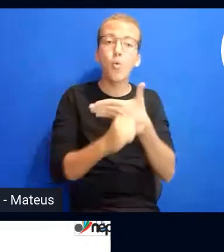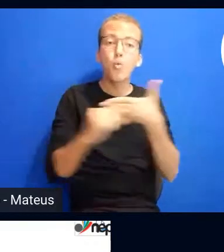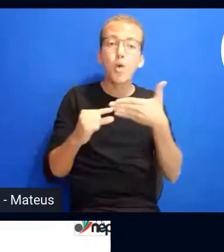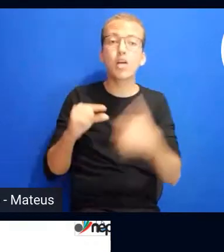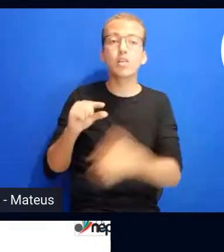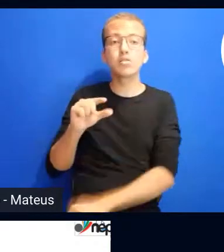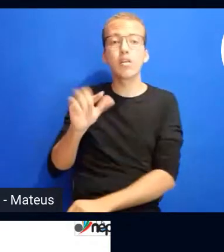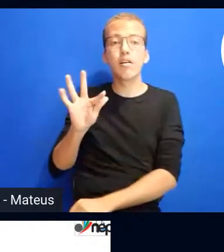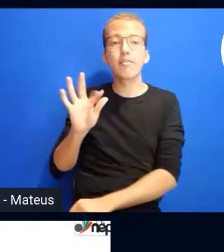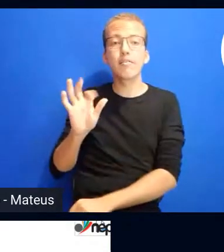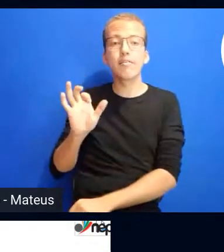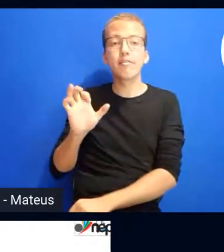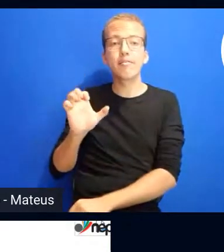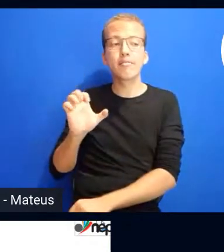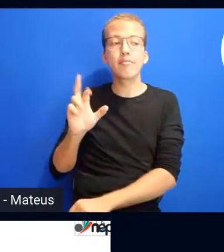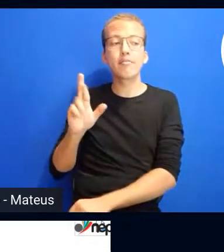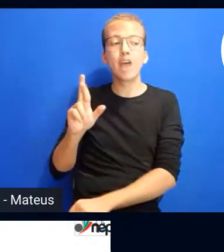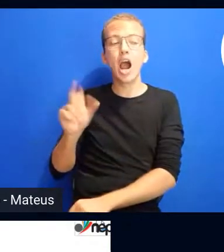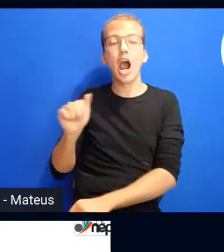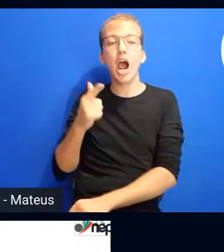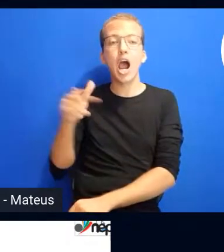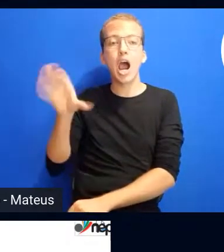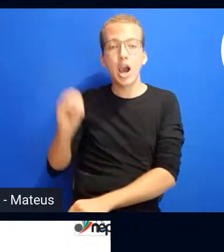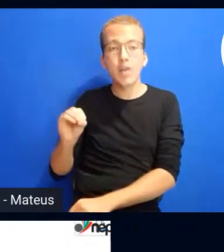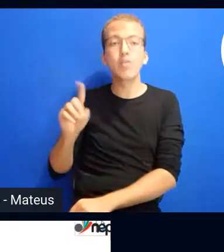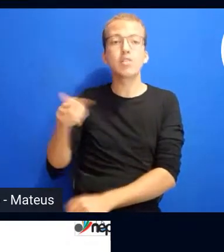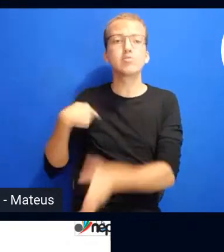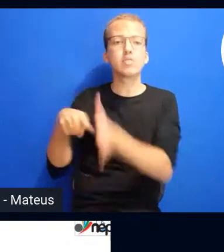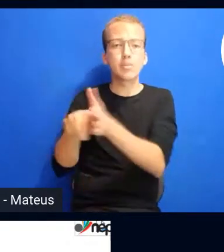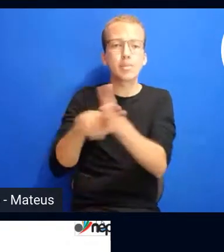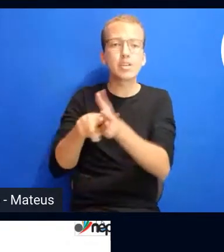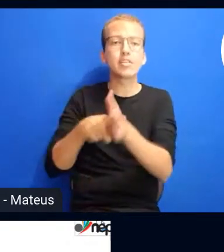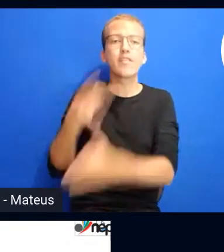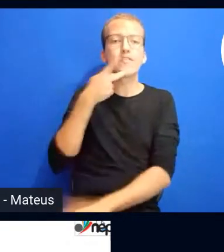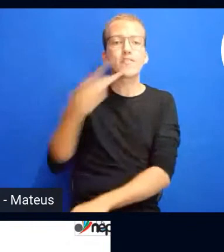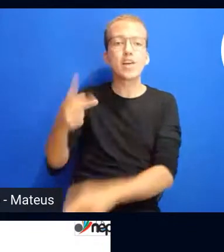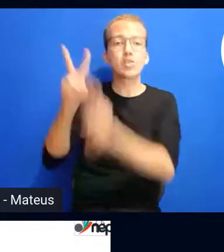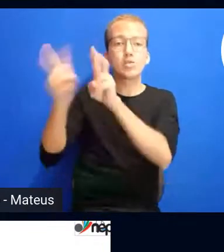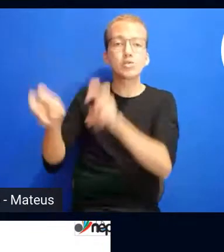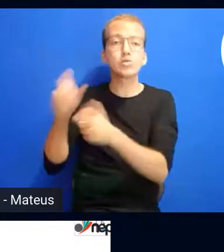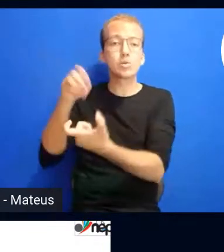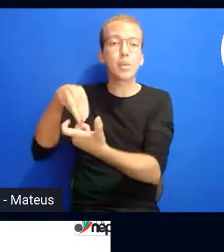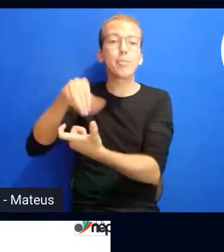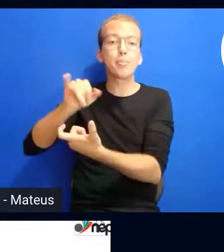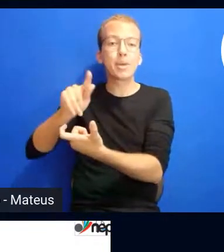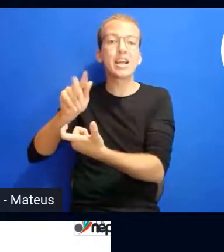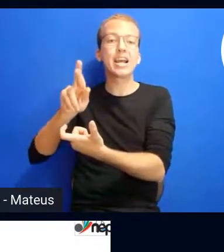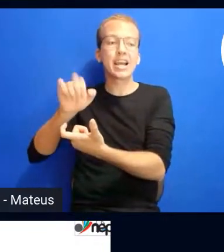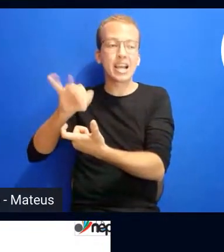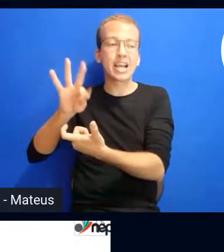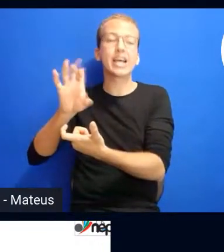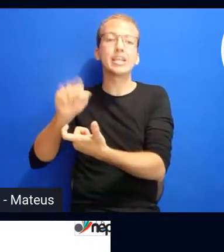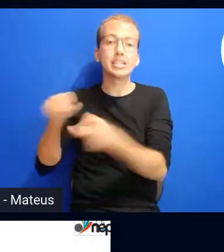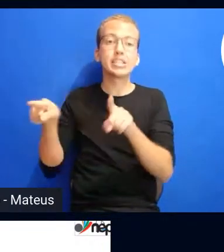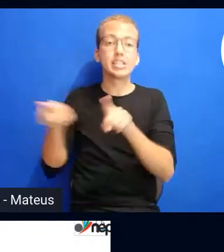ideia. Entretanto, a Ana Paula e eu, ao construirmos, né, essa pesquisa, eh, e também